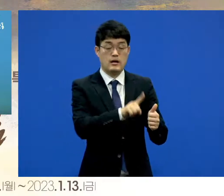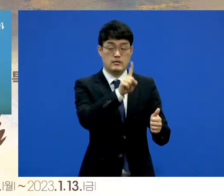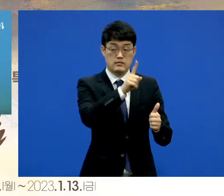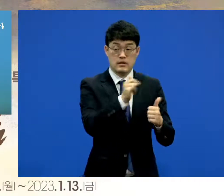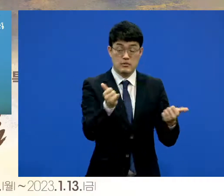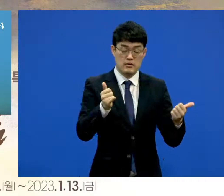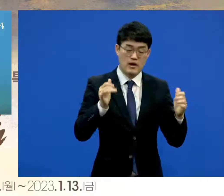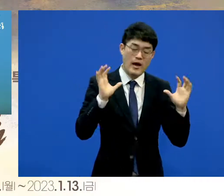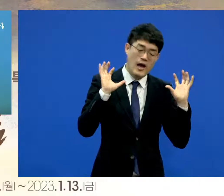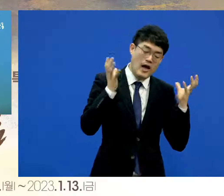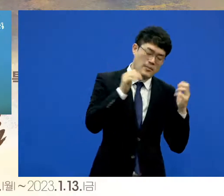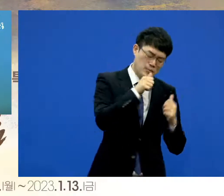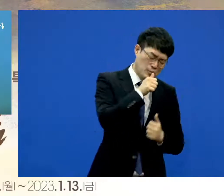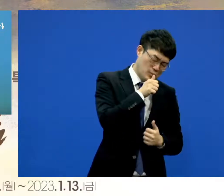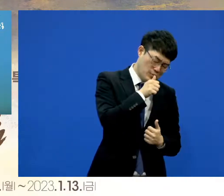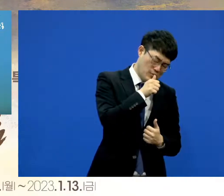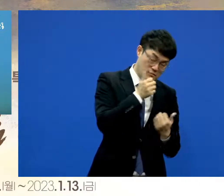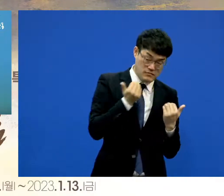가는.